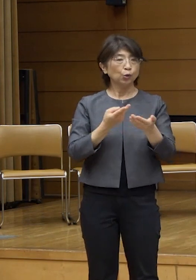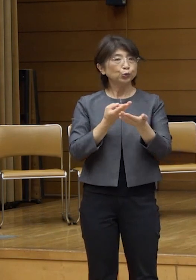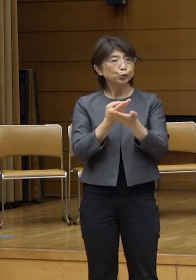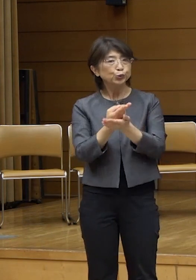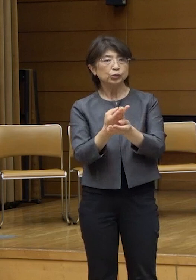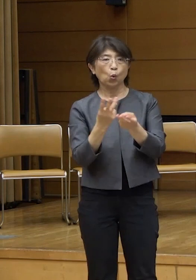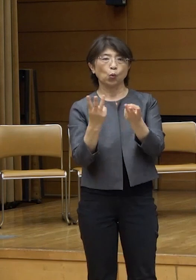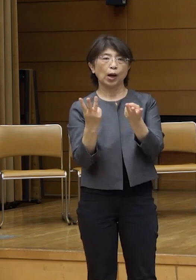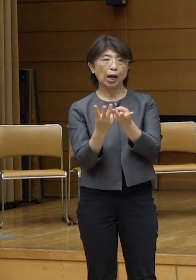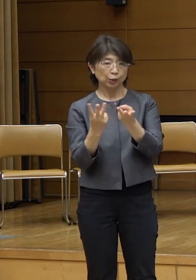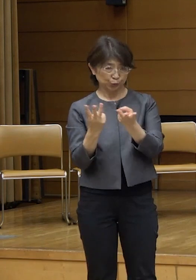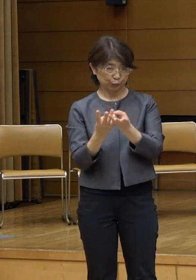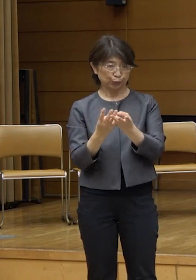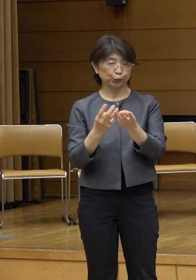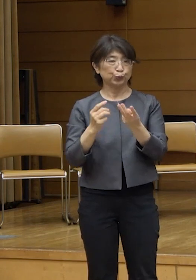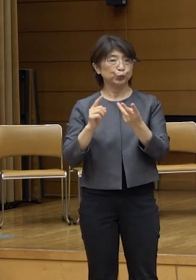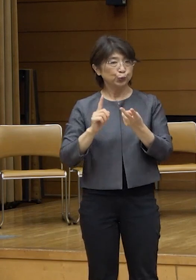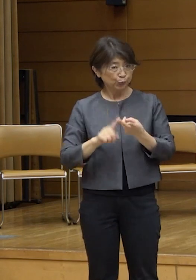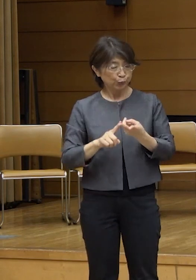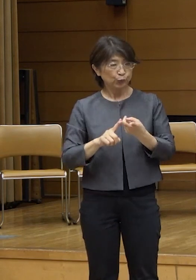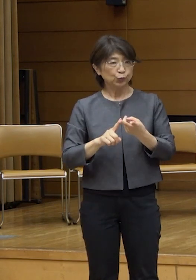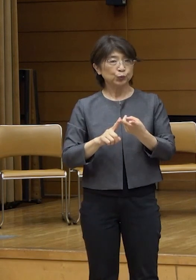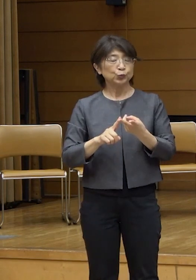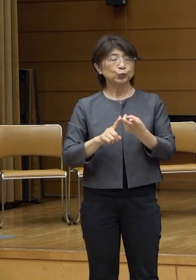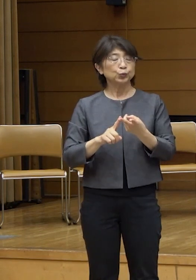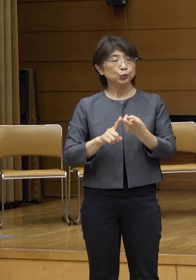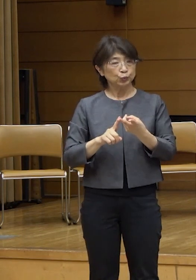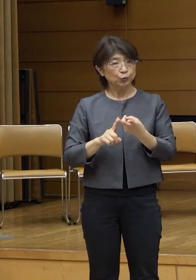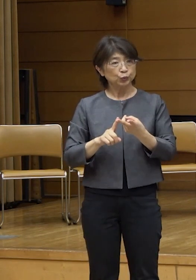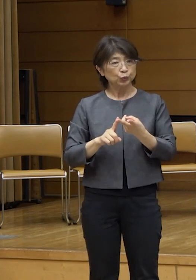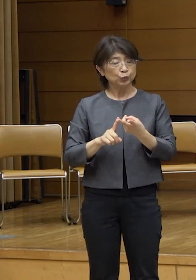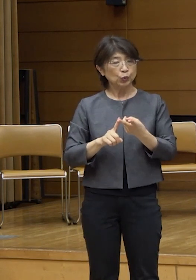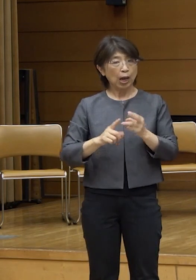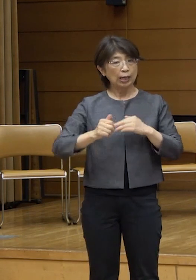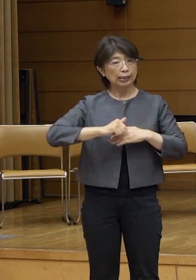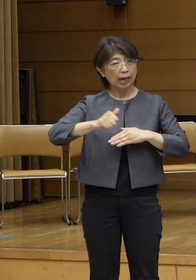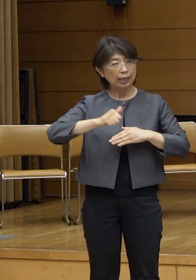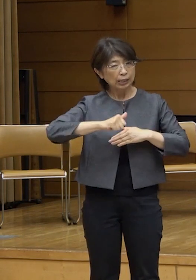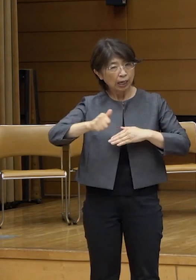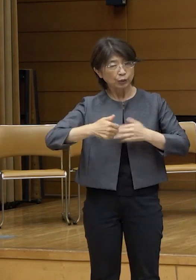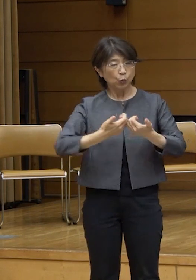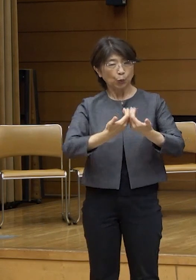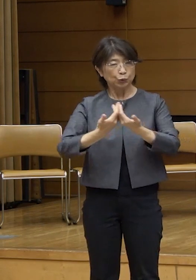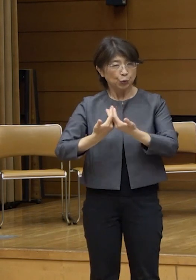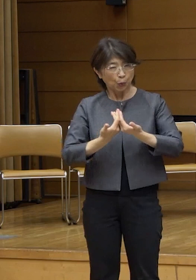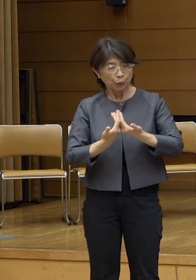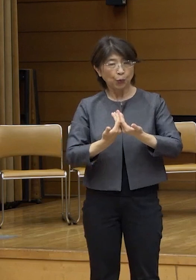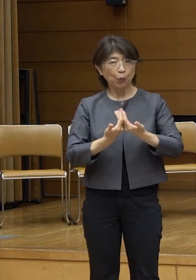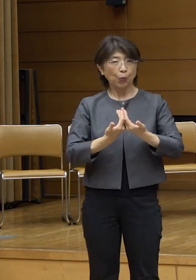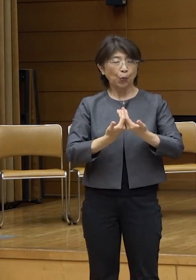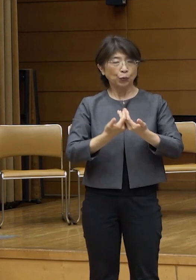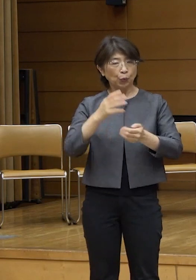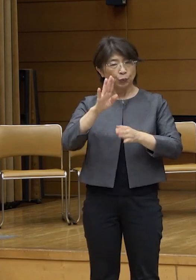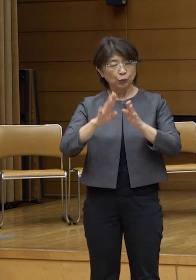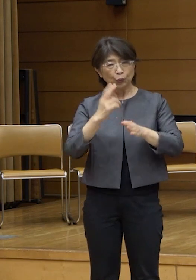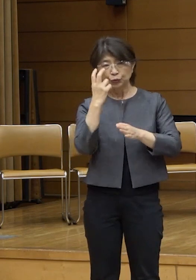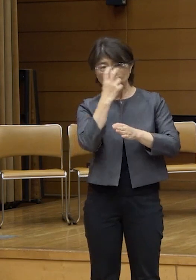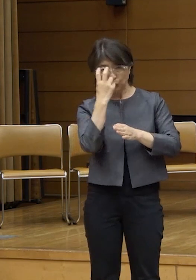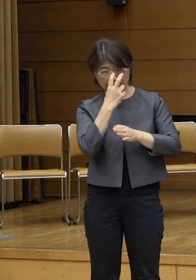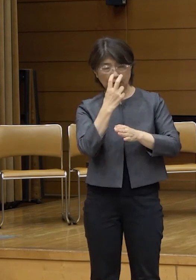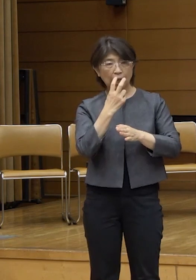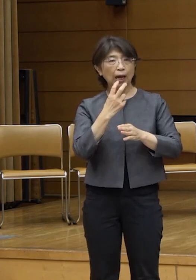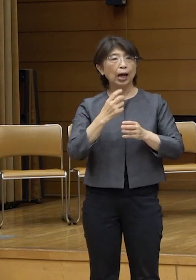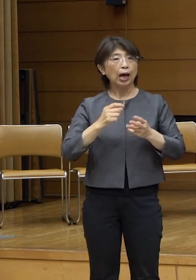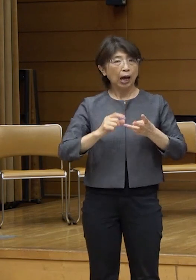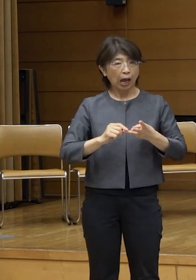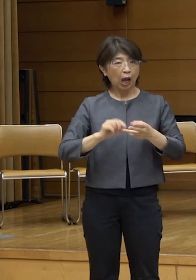数コロナのですね、でこういったものあるいはその、外来の逼迫状況に関する調査を行ったり、さら